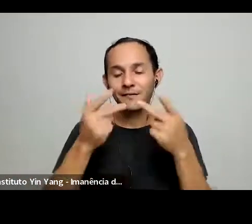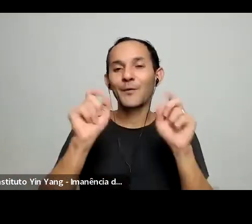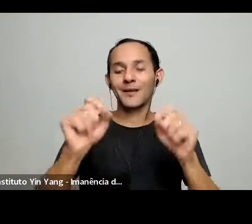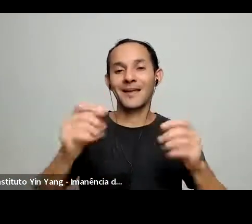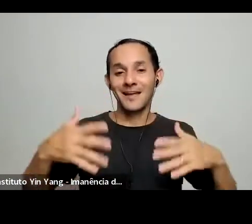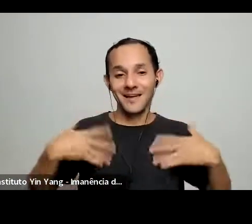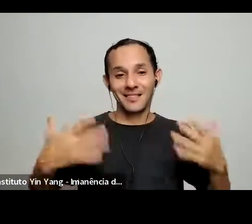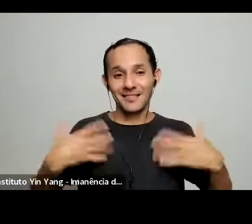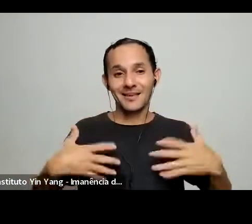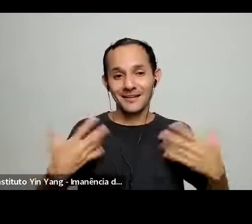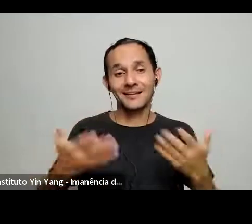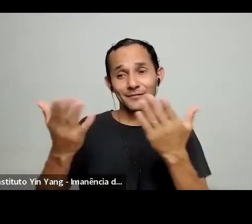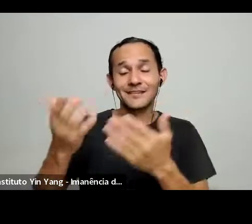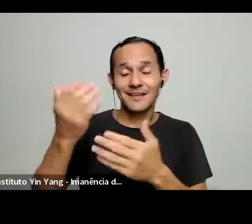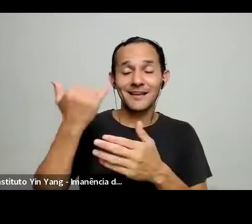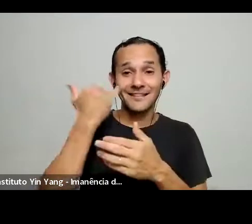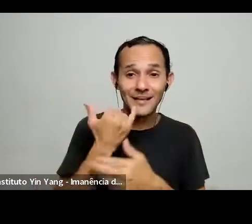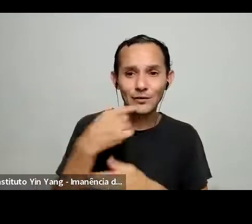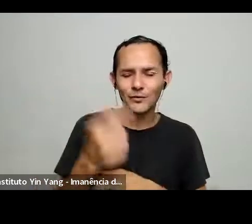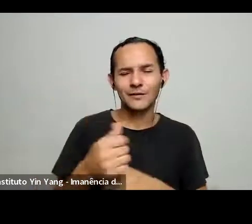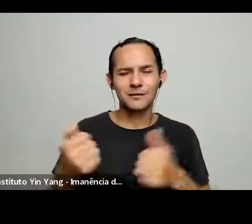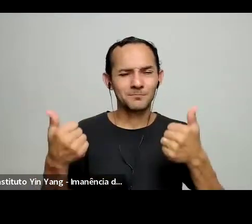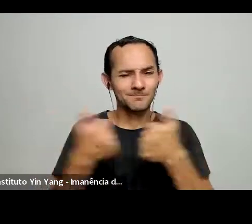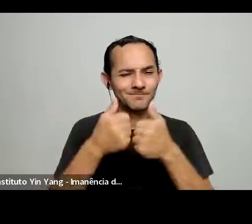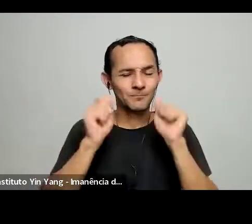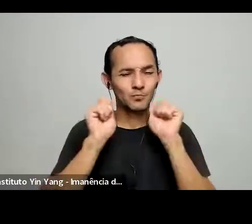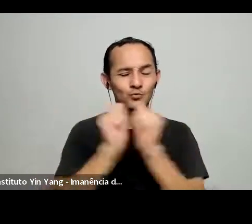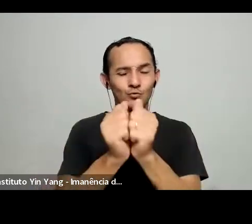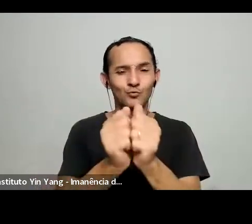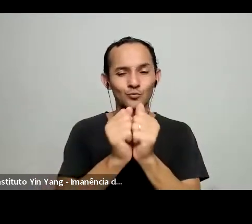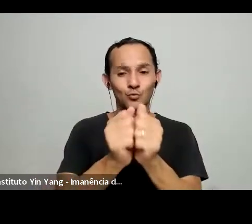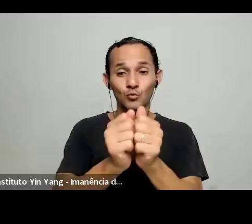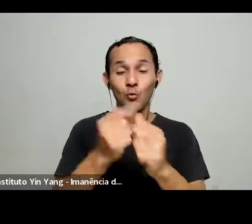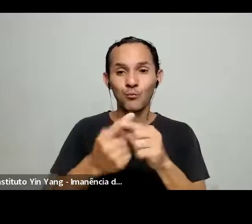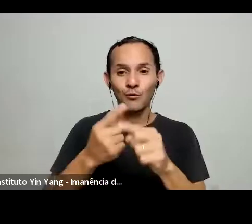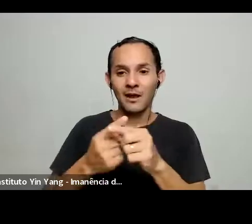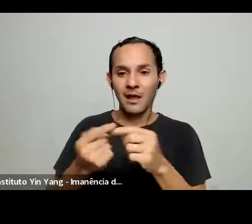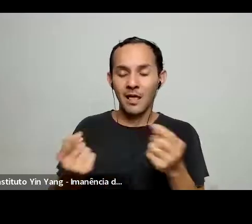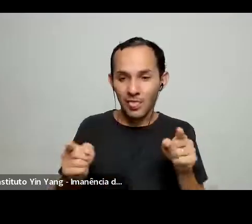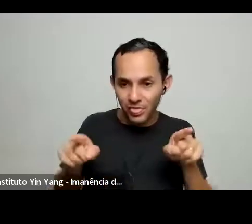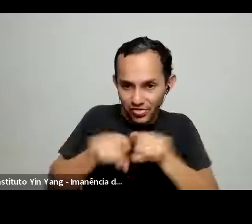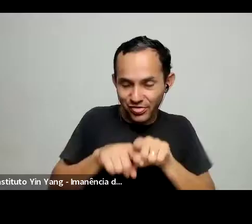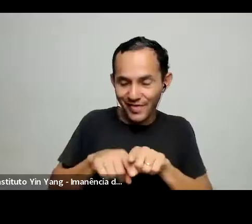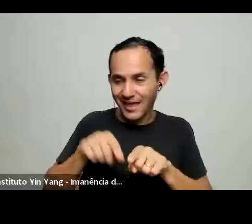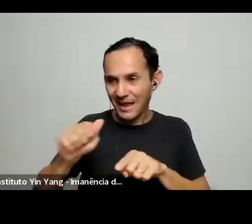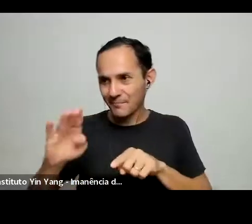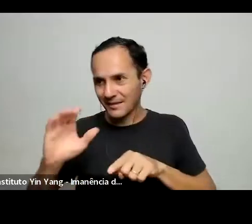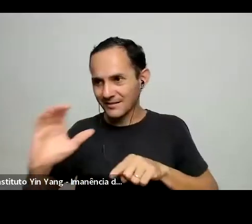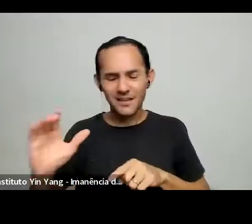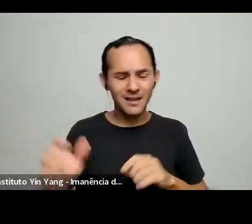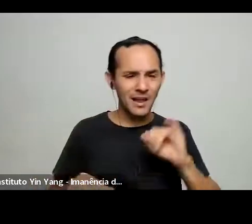alegria, Inácio, e que a gente está juntos, né? Juntos não é porque fundiu ABC e BCF, não, nós estamos